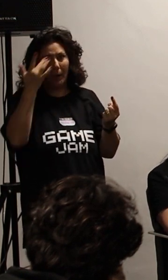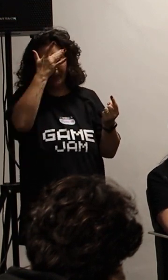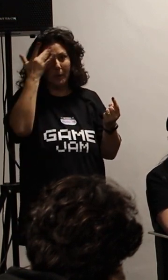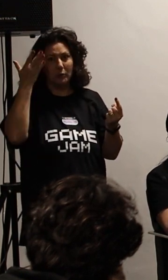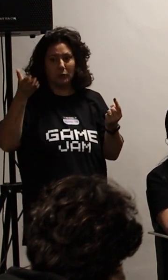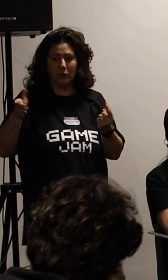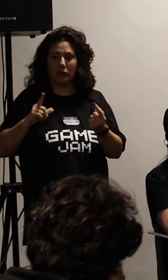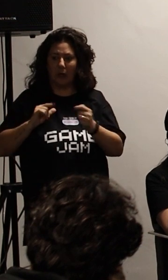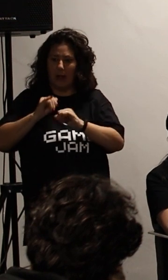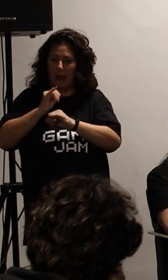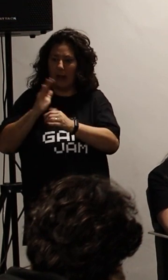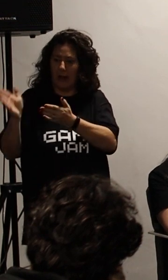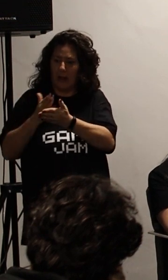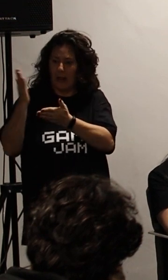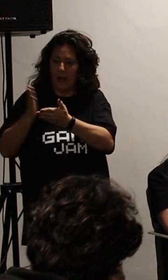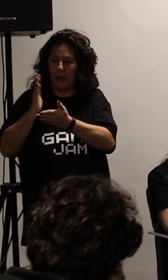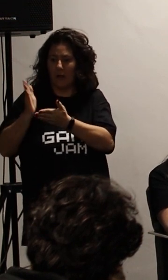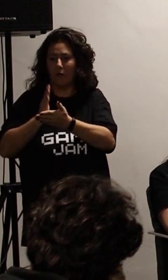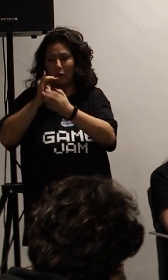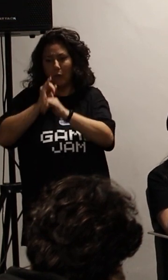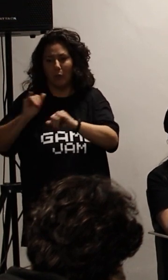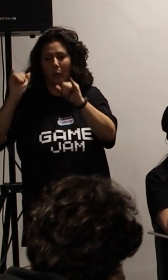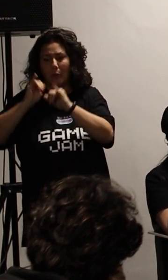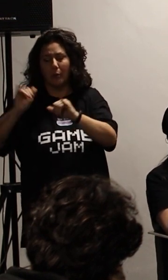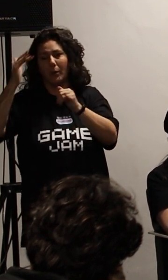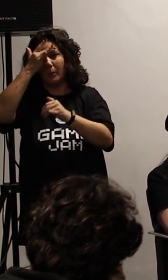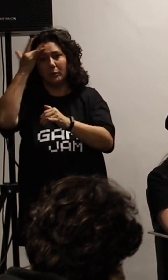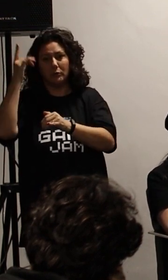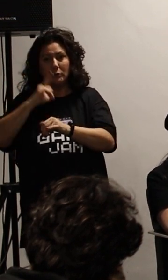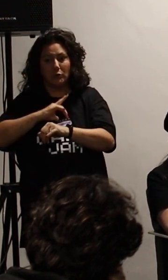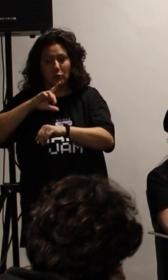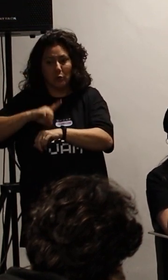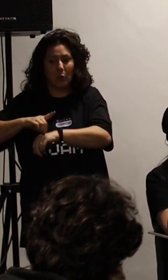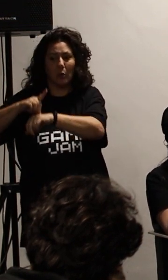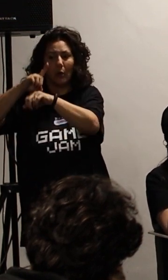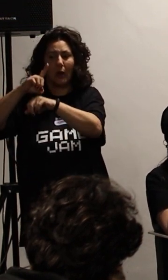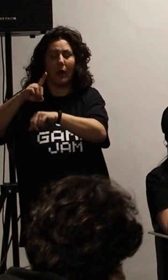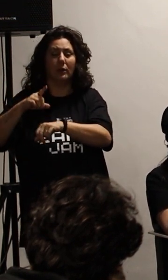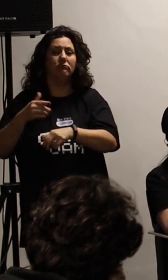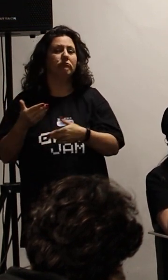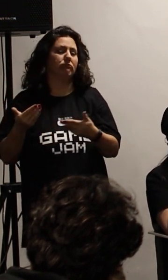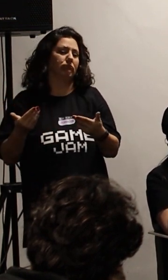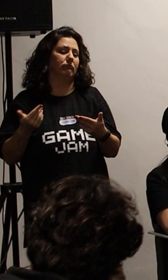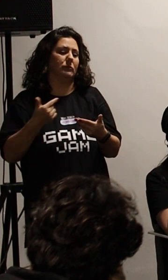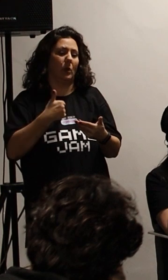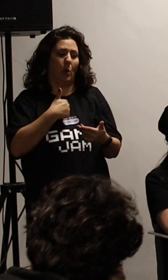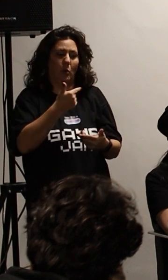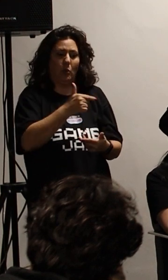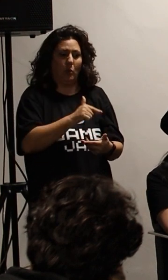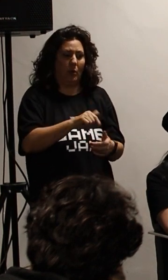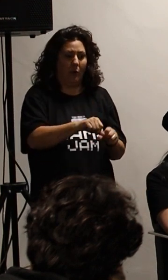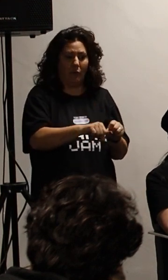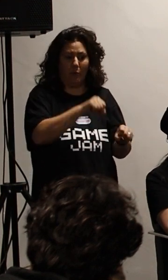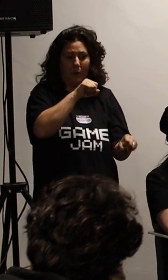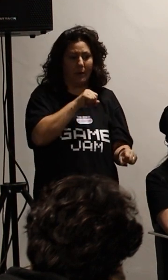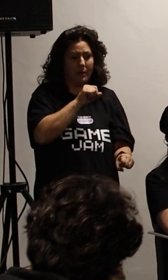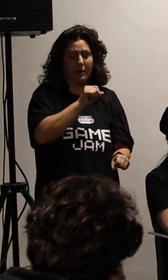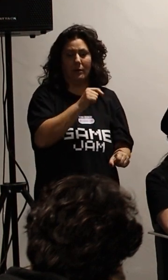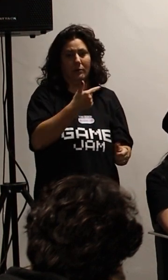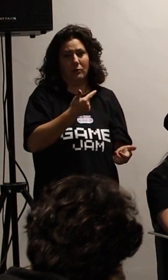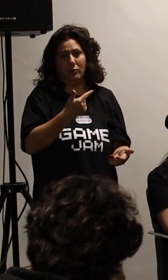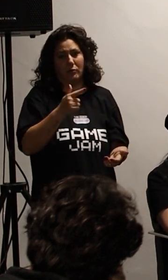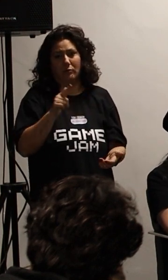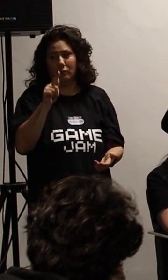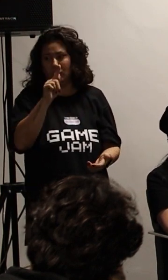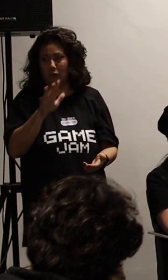tinham livros publicados, pessoas que tinham doutorado. E eu nem formação tenho de letras, nada. Eu sou geógrafa,